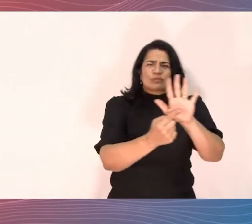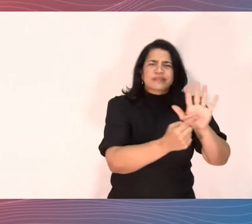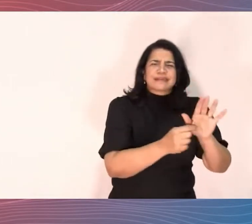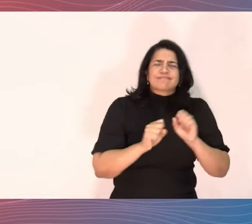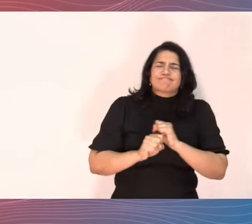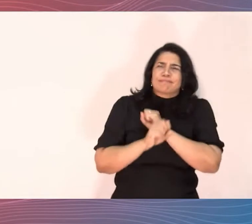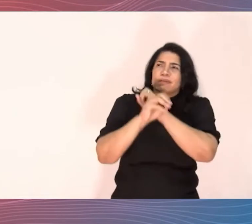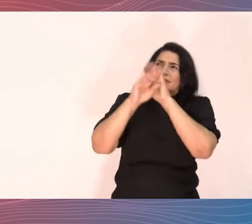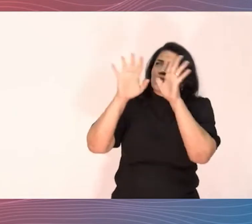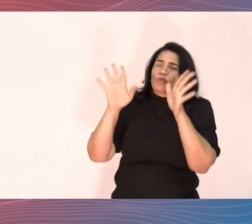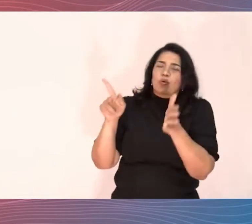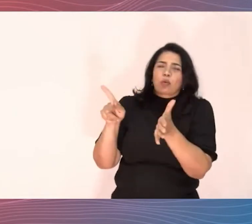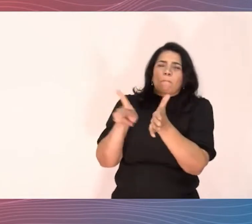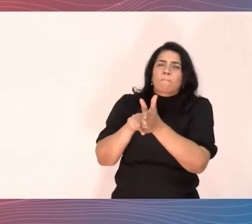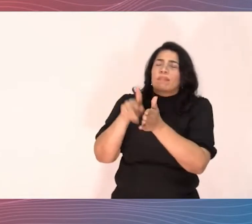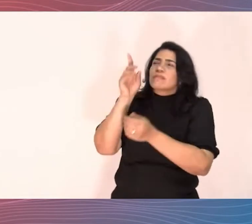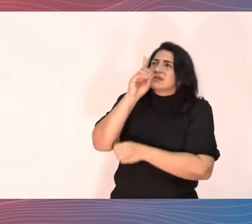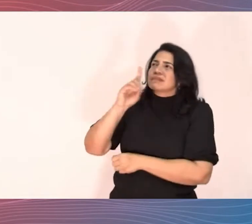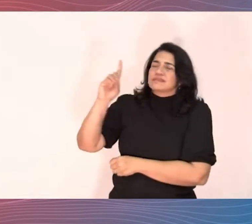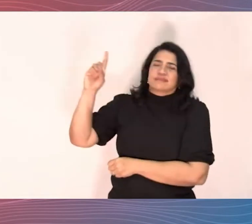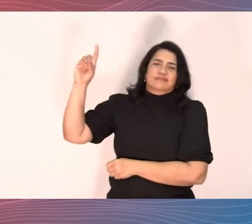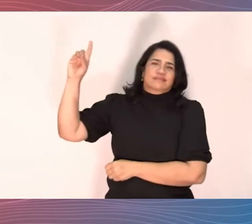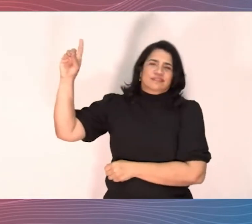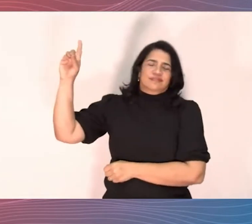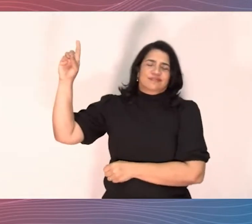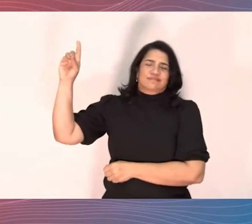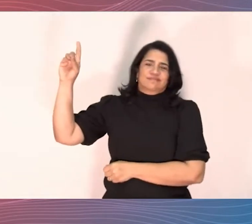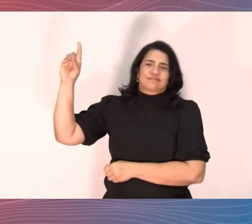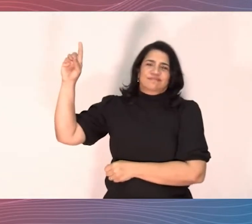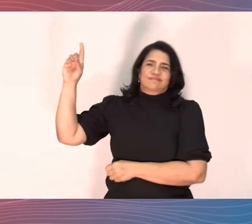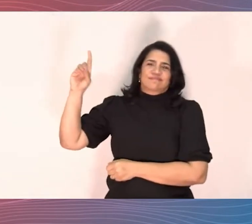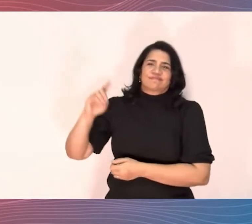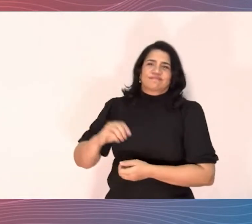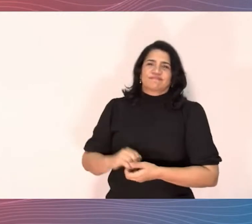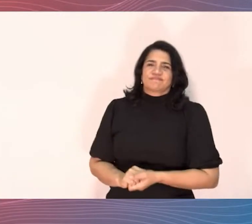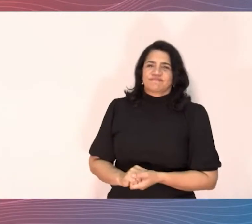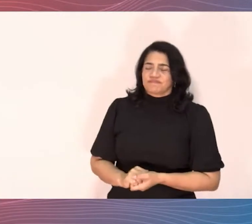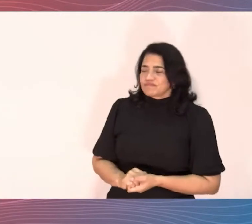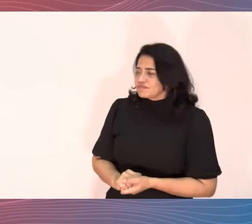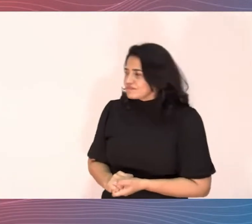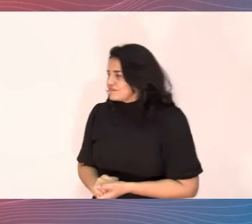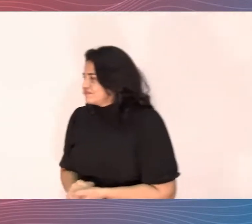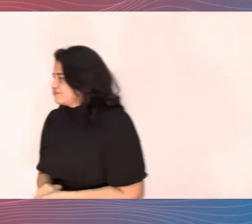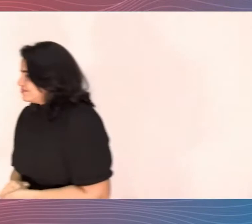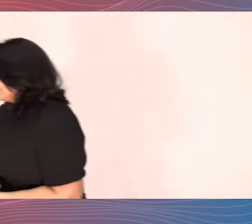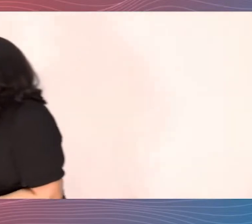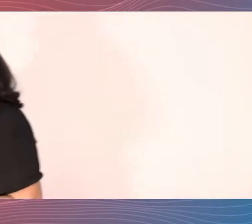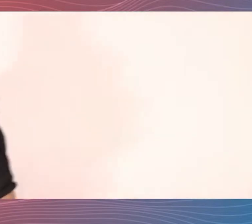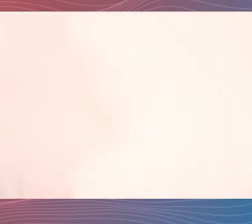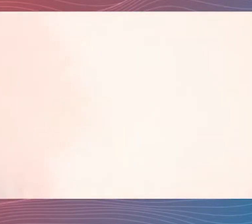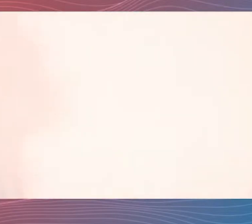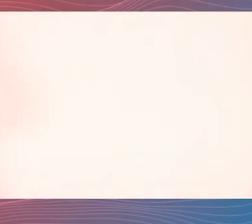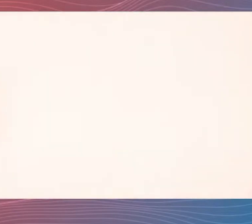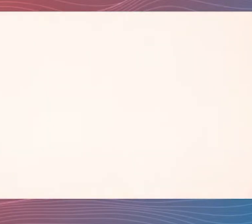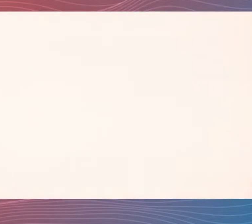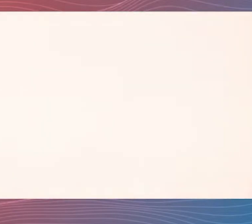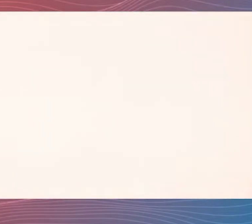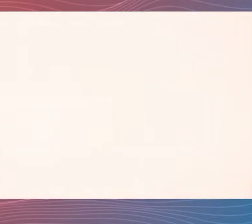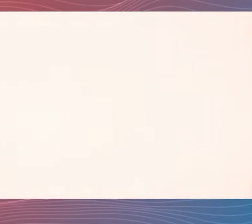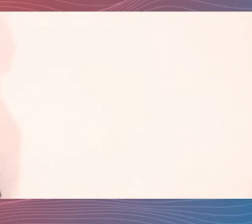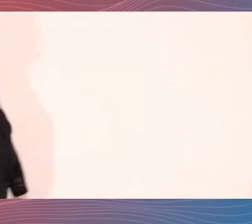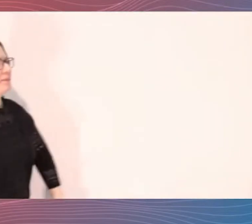da palavra. Irmãos, essa glória está nos fazendo mais um. Cada vez mais edificados. Estamos sendo edificados, estamos sendo